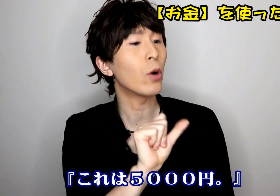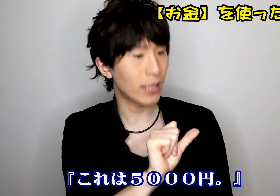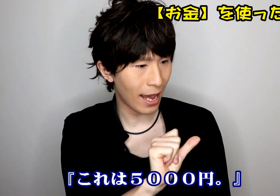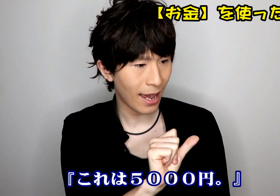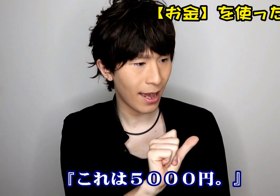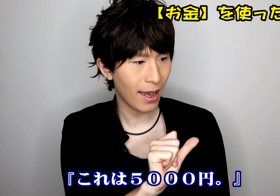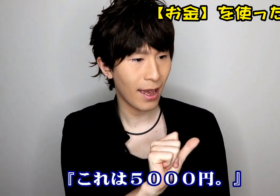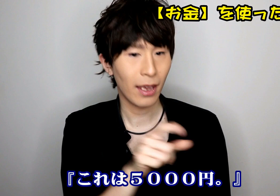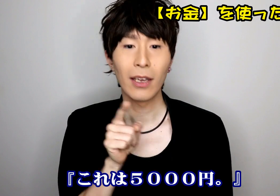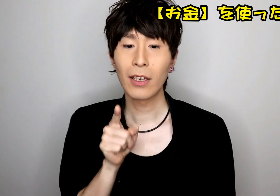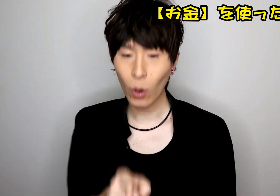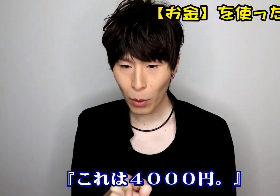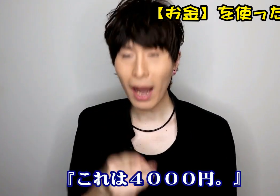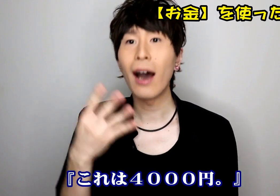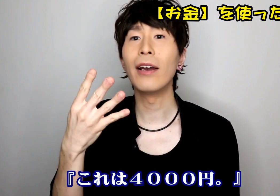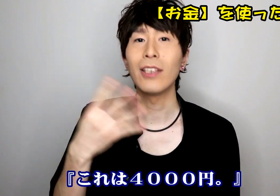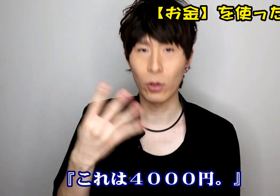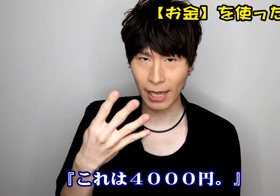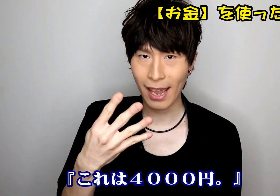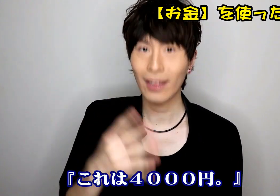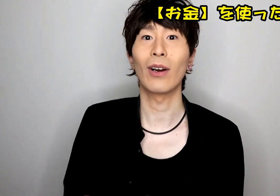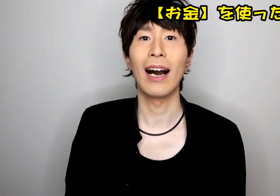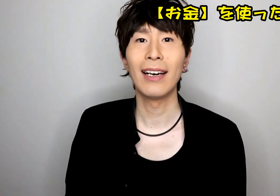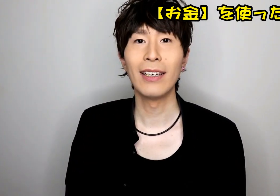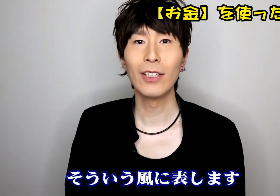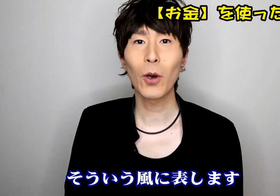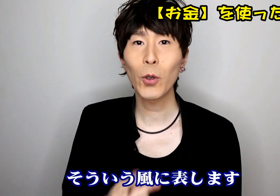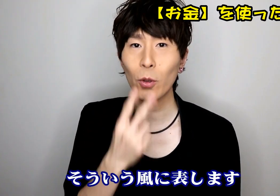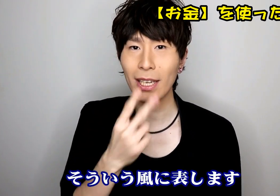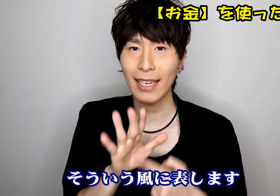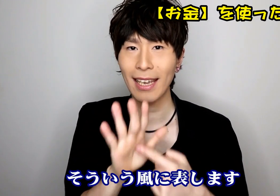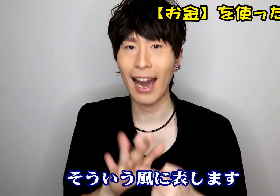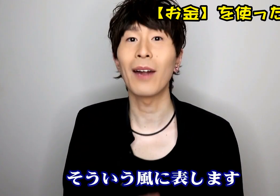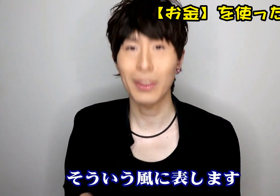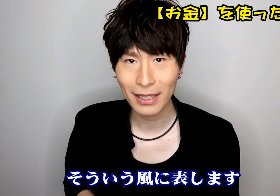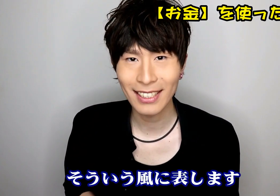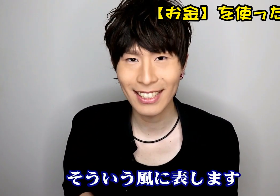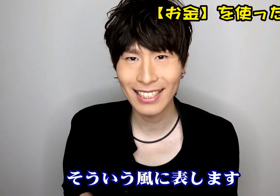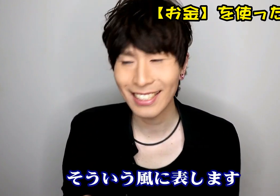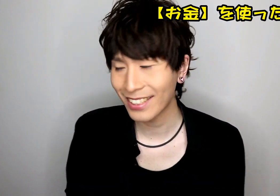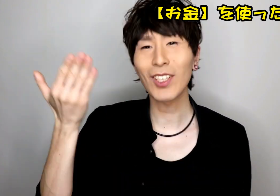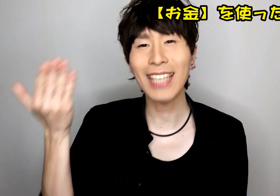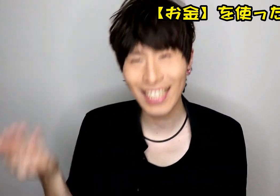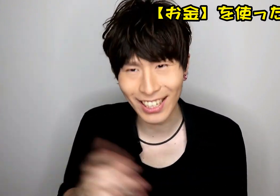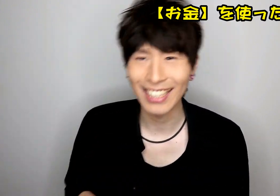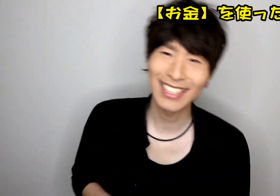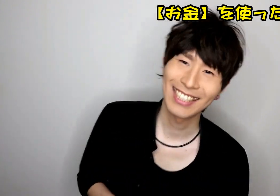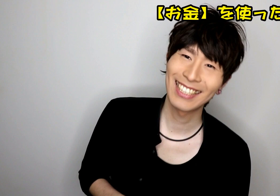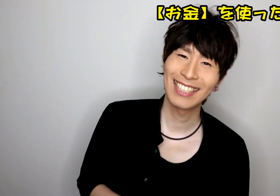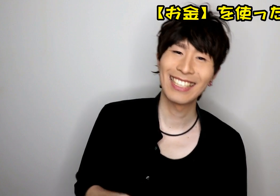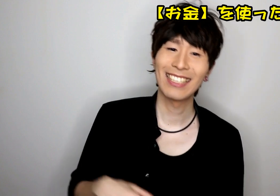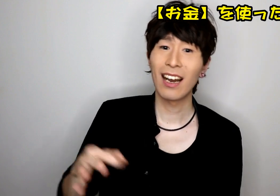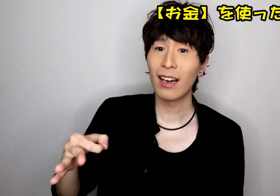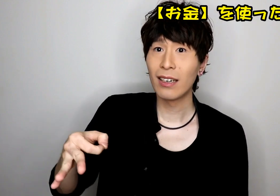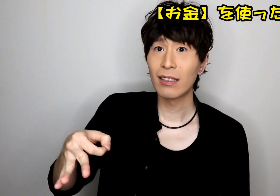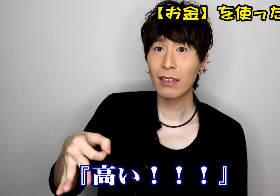5000、これは4000とか、そういう風に表します。そして次、ど